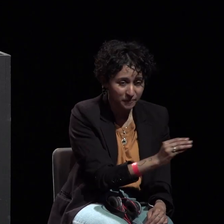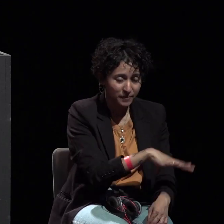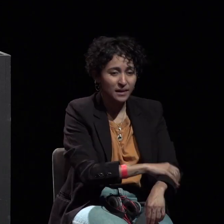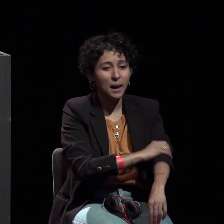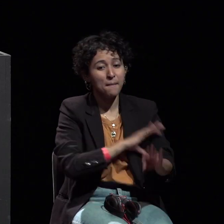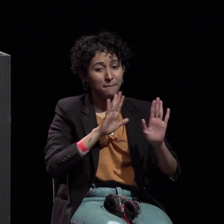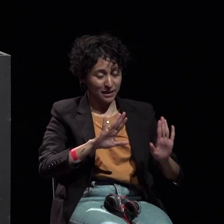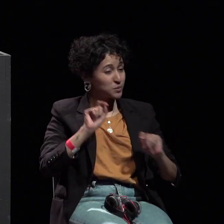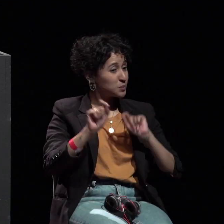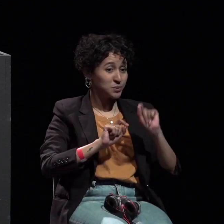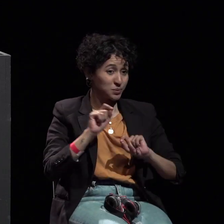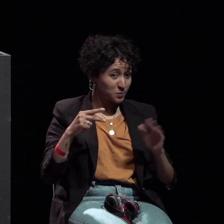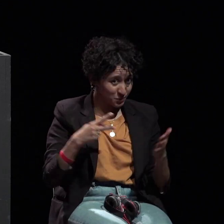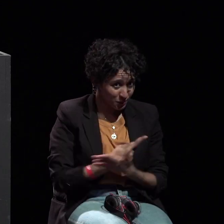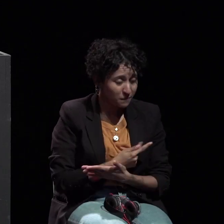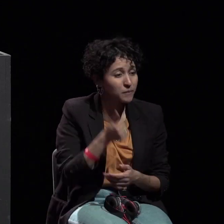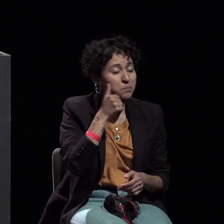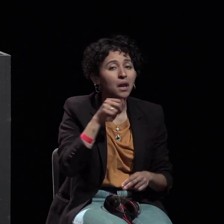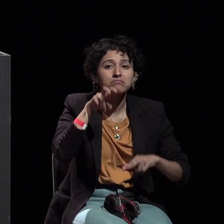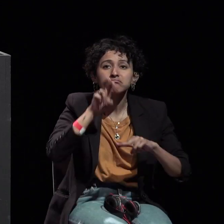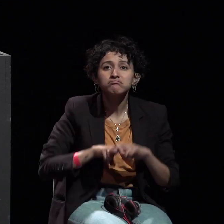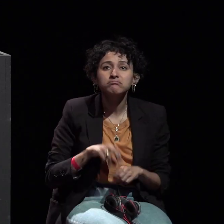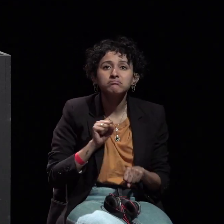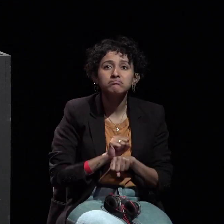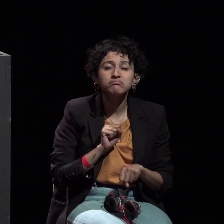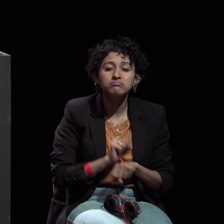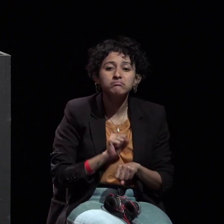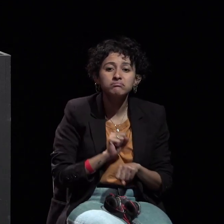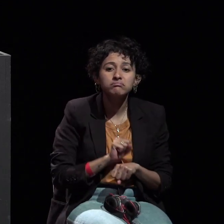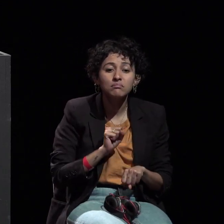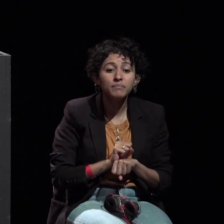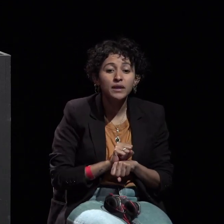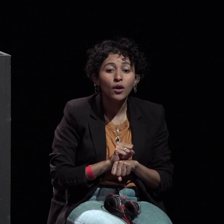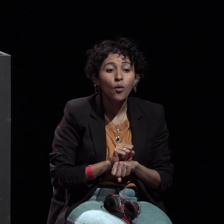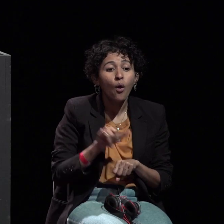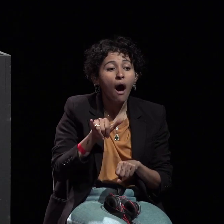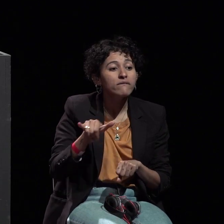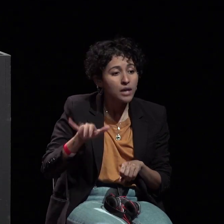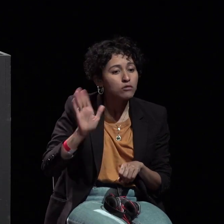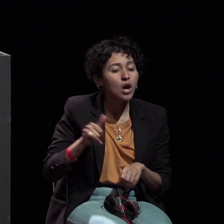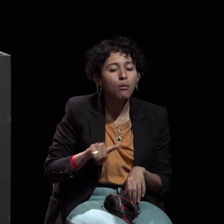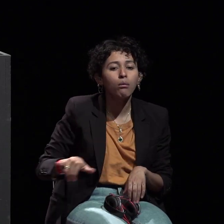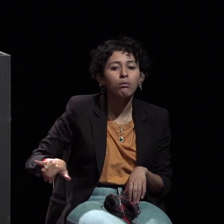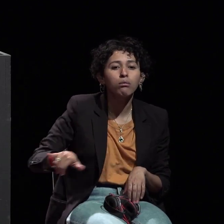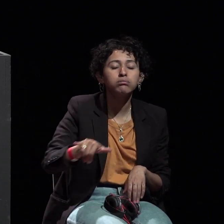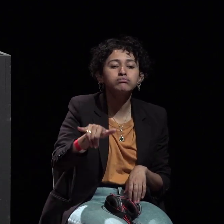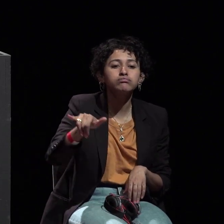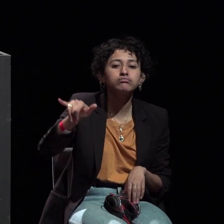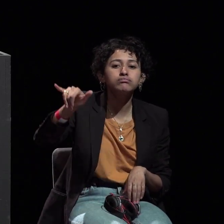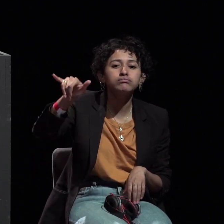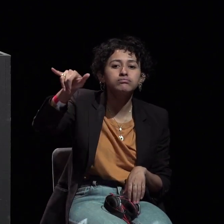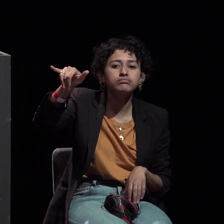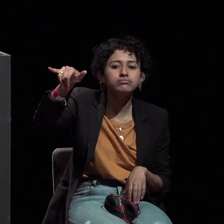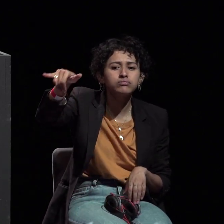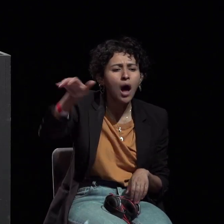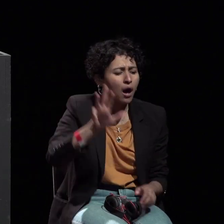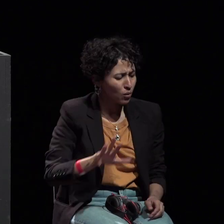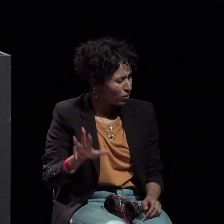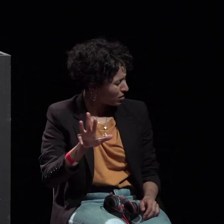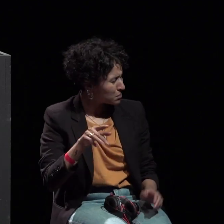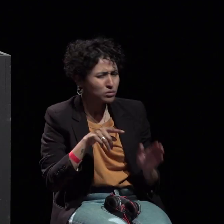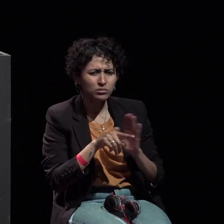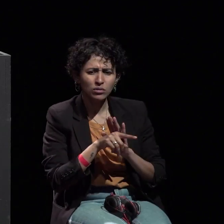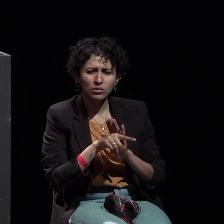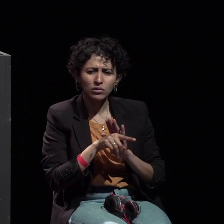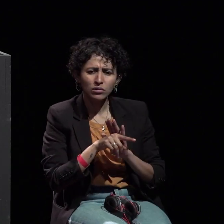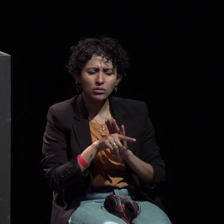fontes oficiais, que quando o avião já estava em plena viagem de cruzeiro, o Lula pergunta para o Gilberto